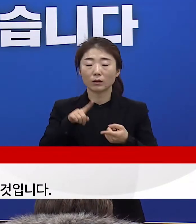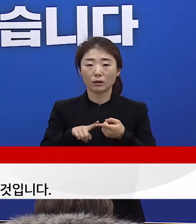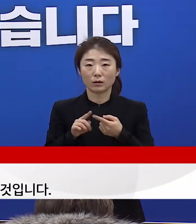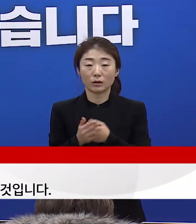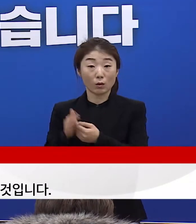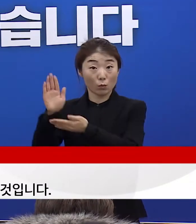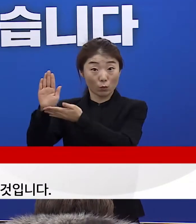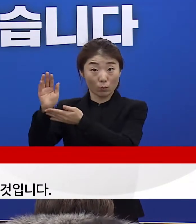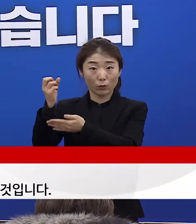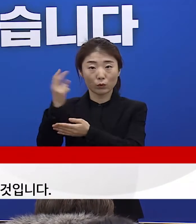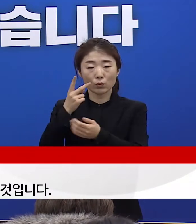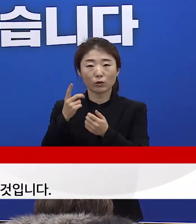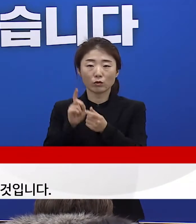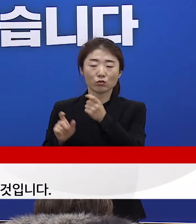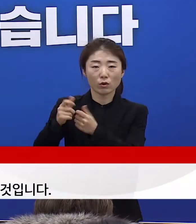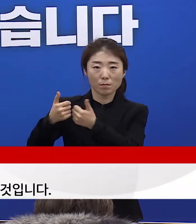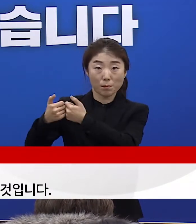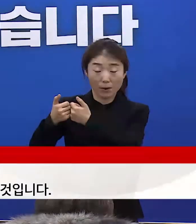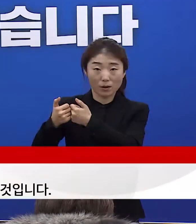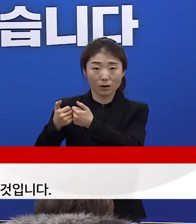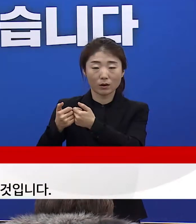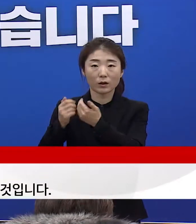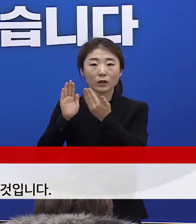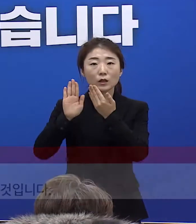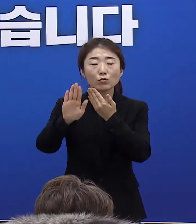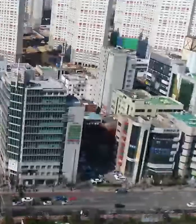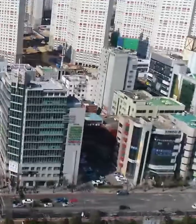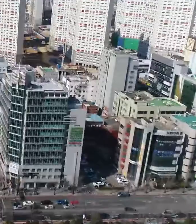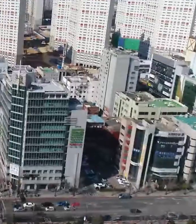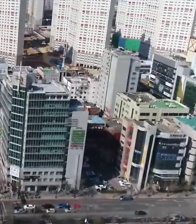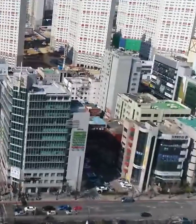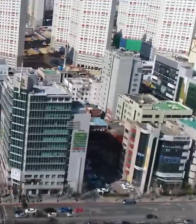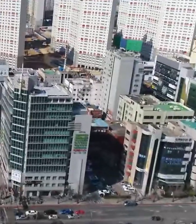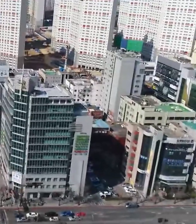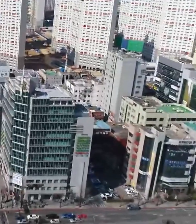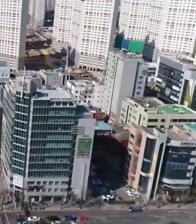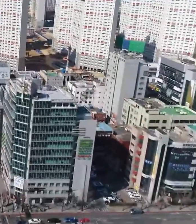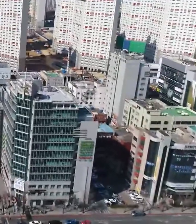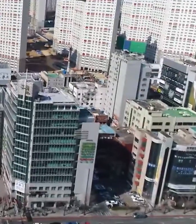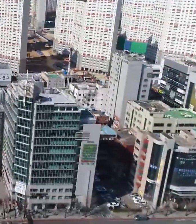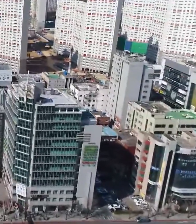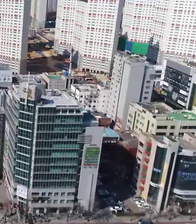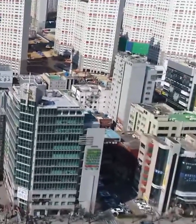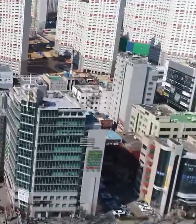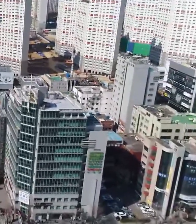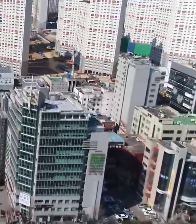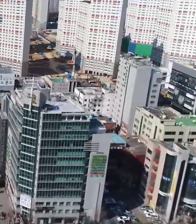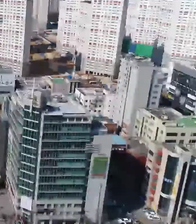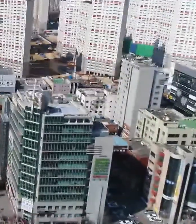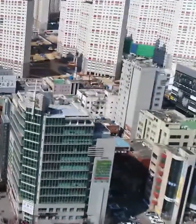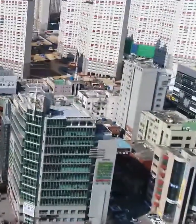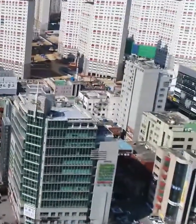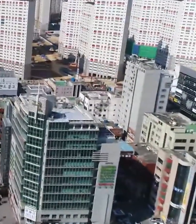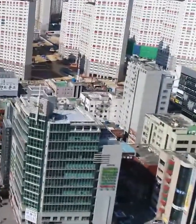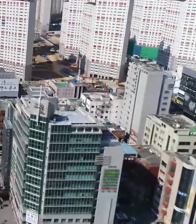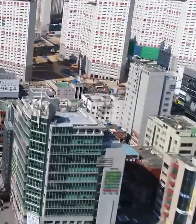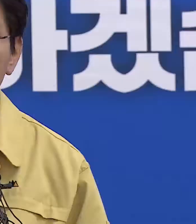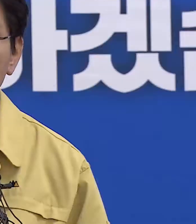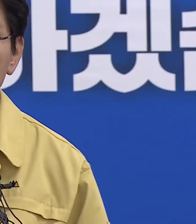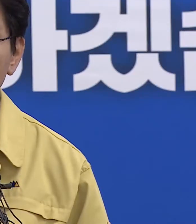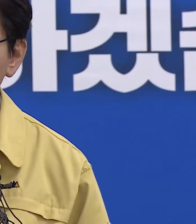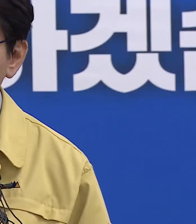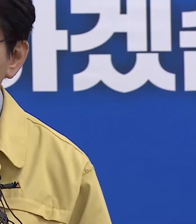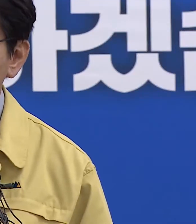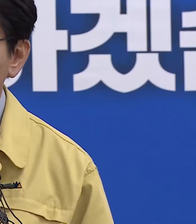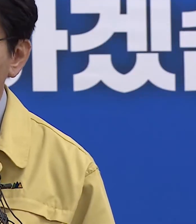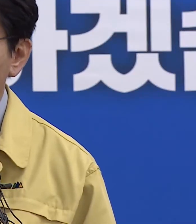질병관리본부와 추가 협의를 통해서 정하게 될 것입니다. 코로나에 대한 불안으로 거리마저 텅 빈 요즘.